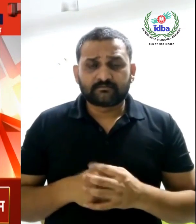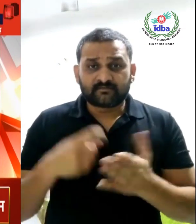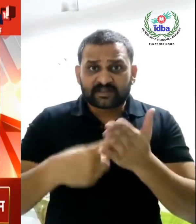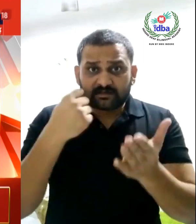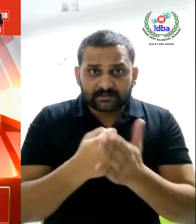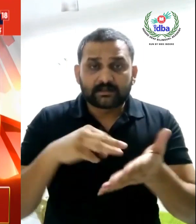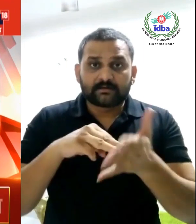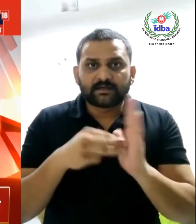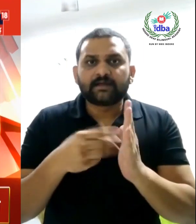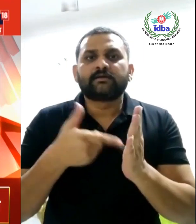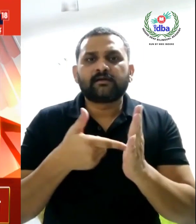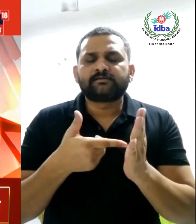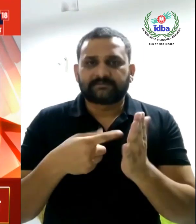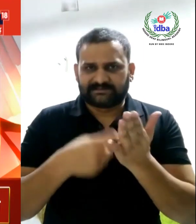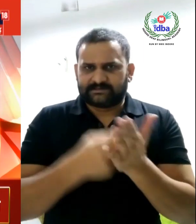पंजीयन मतलब रजिस्ट्रेशन